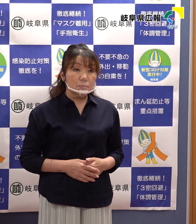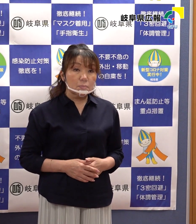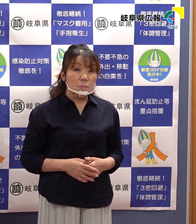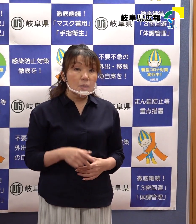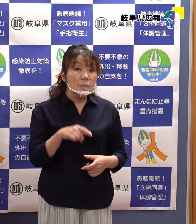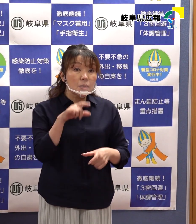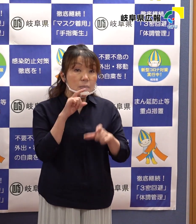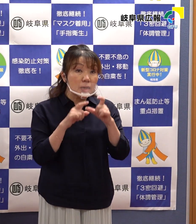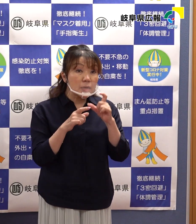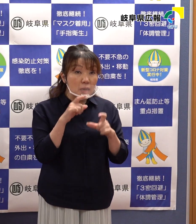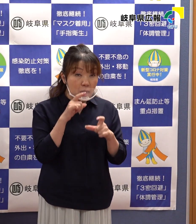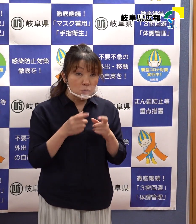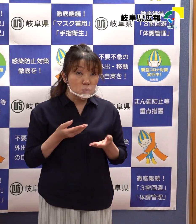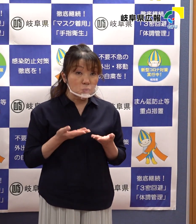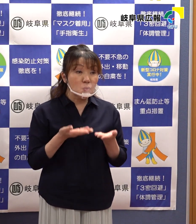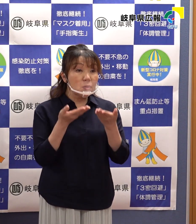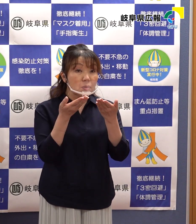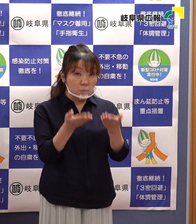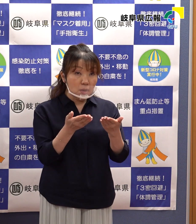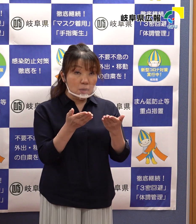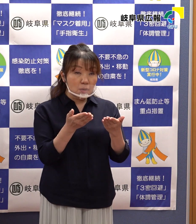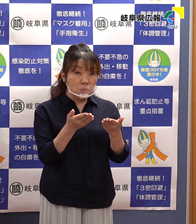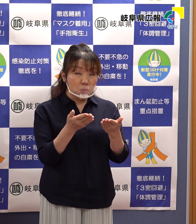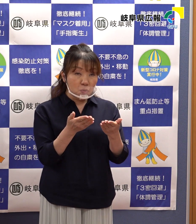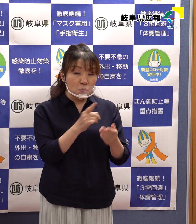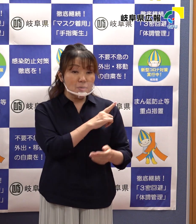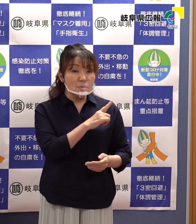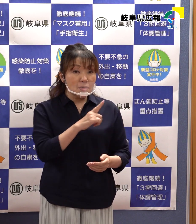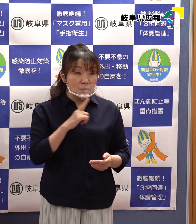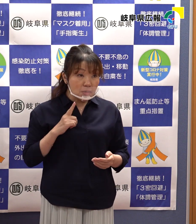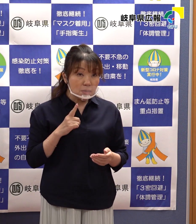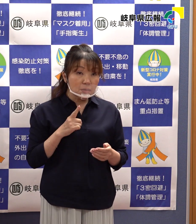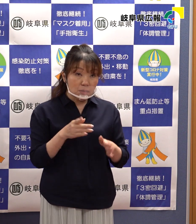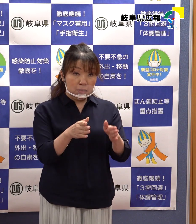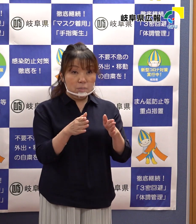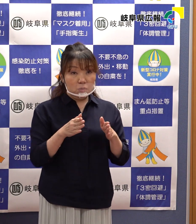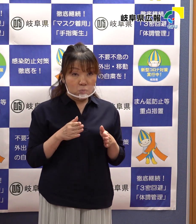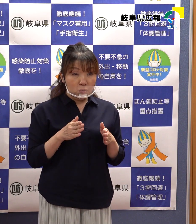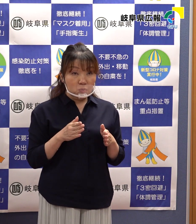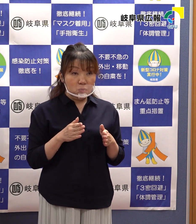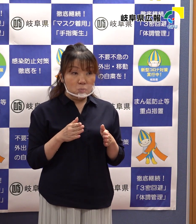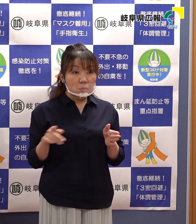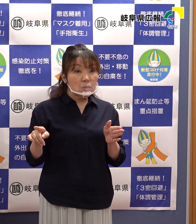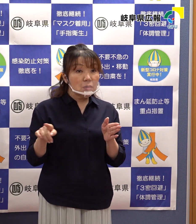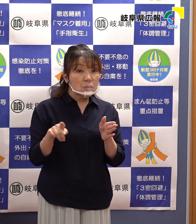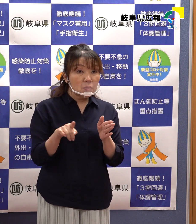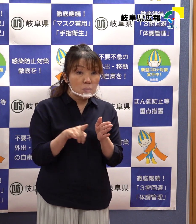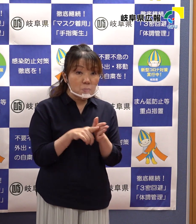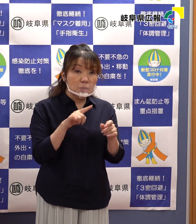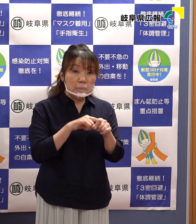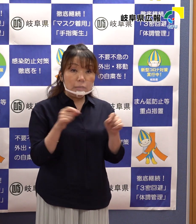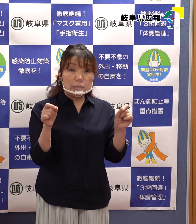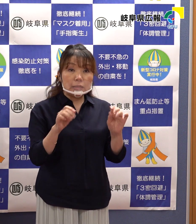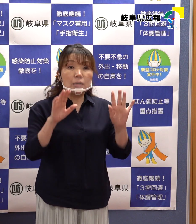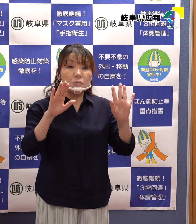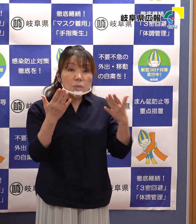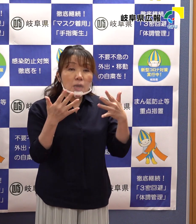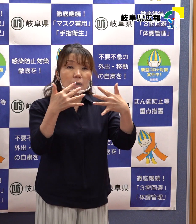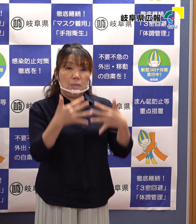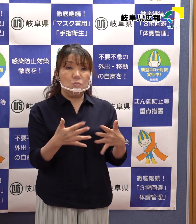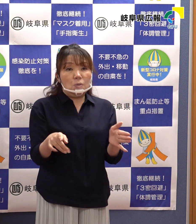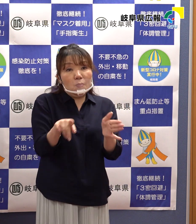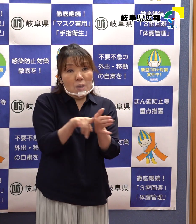酒類の終日の提供の自粛というのは、これまでの時短ではなかった条件かなと思うんです